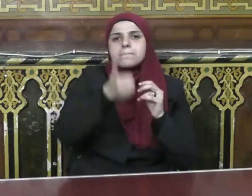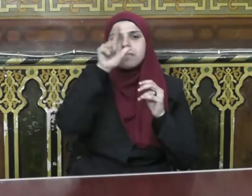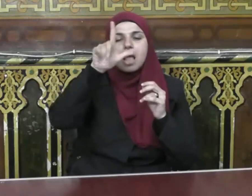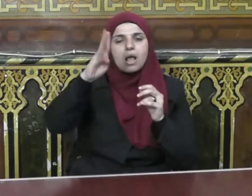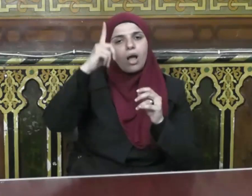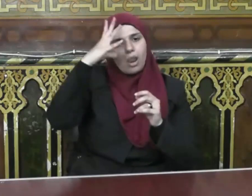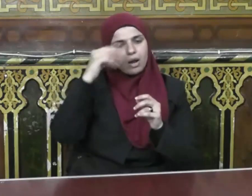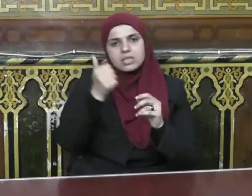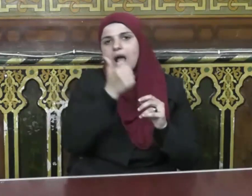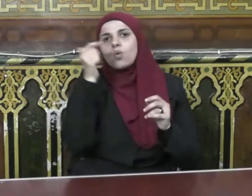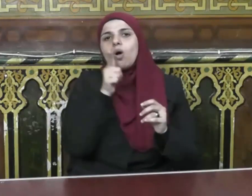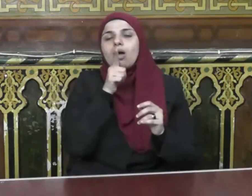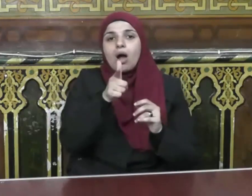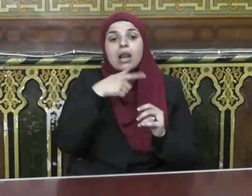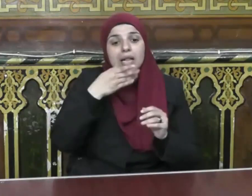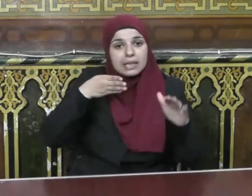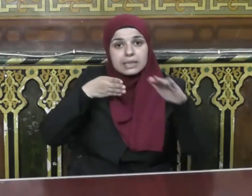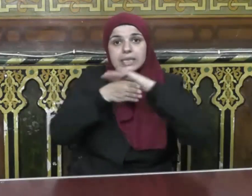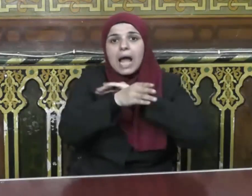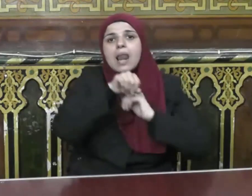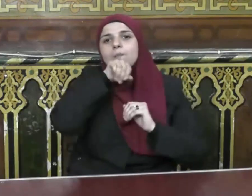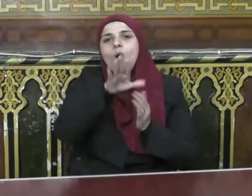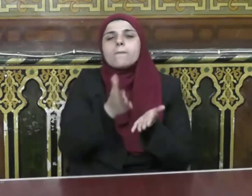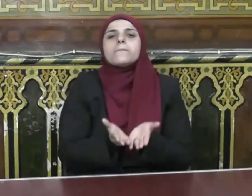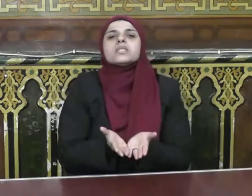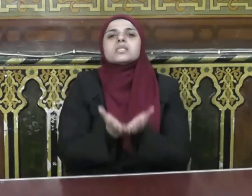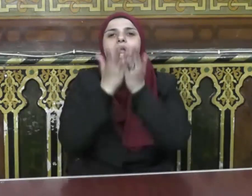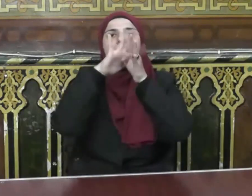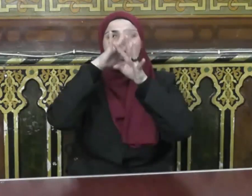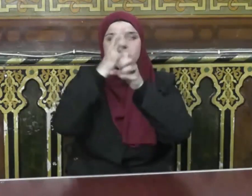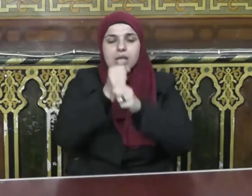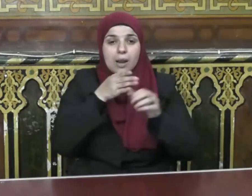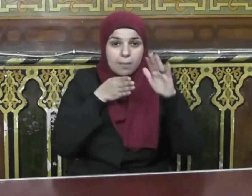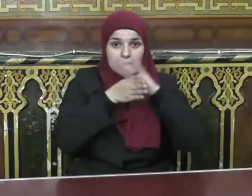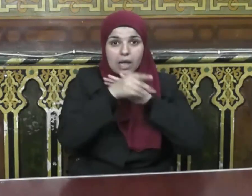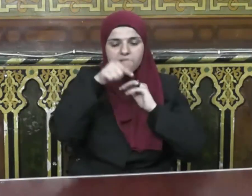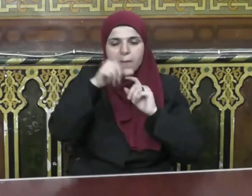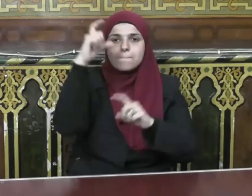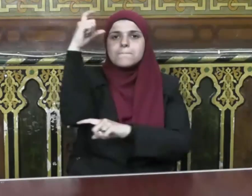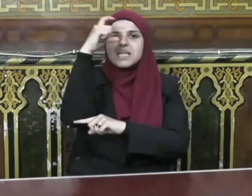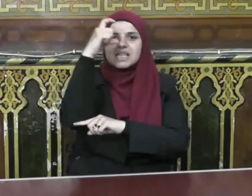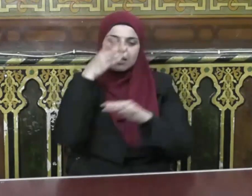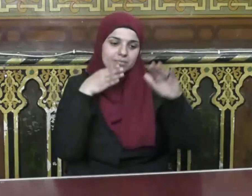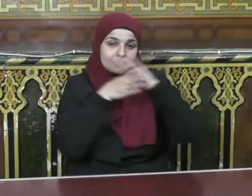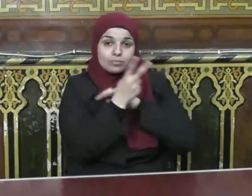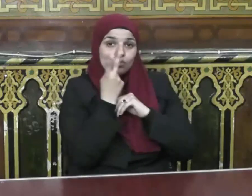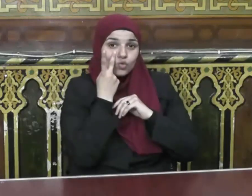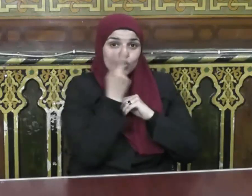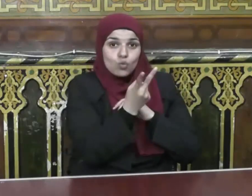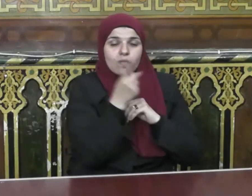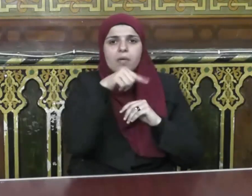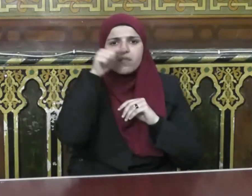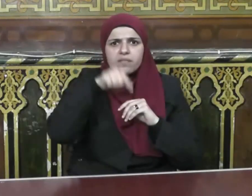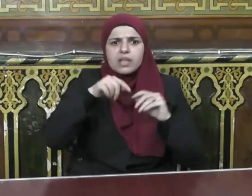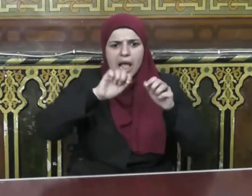قال: دخل النبي صلى الله عليه وسلم المسجد فإذا حبل ممدود